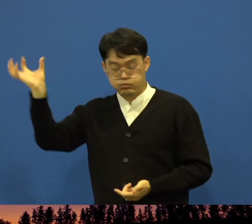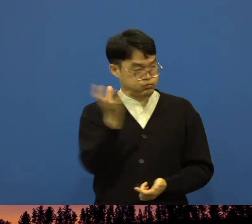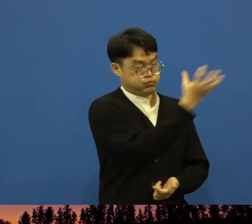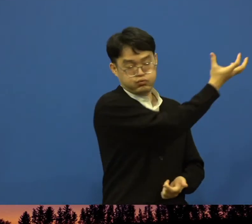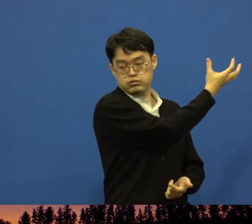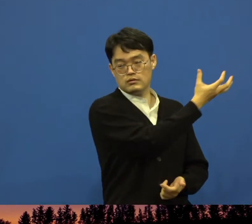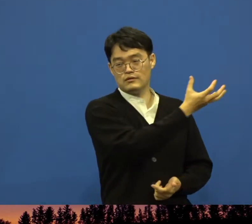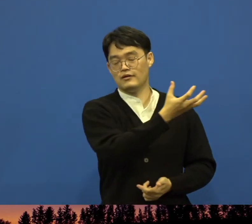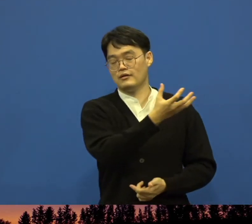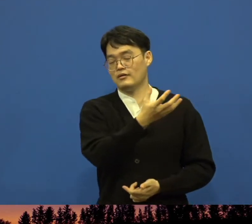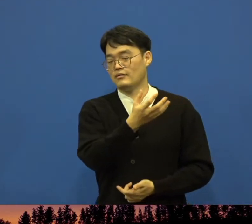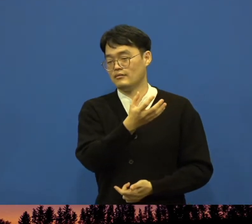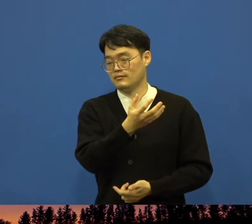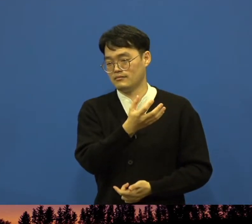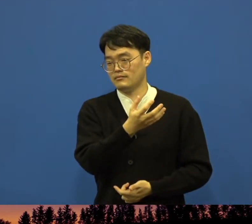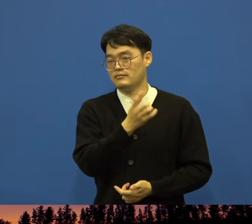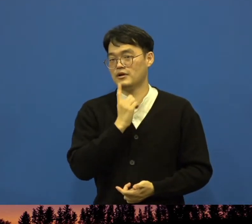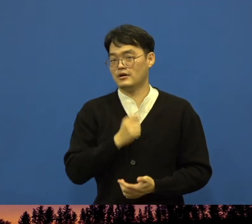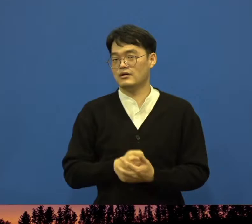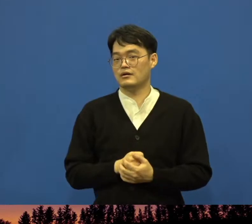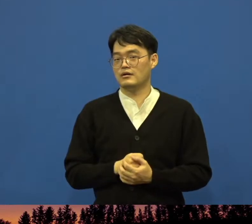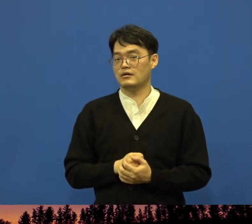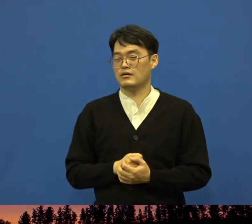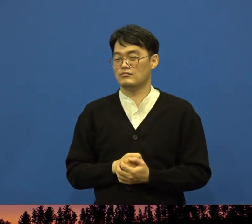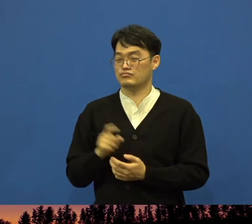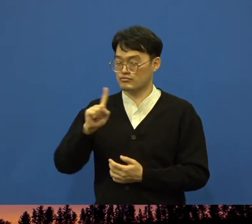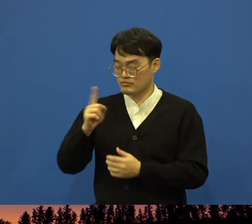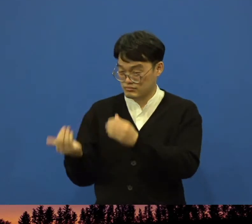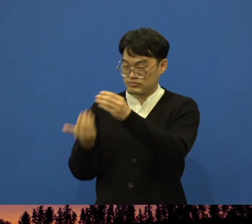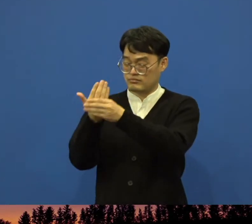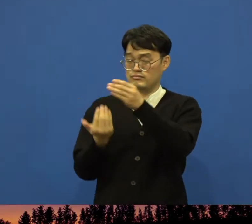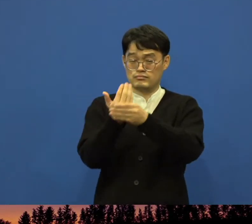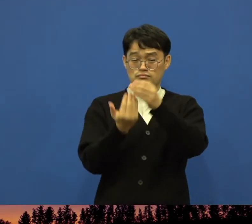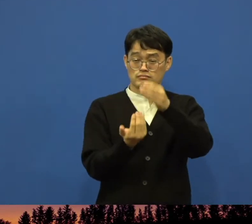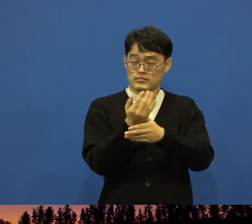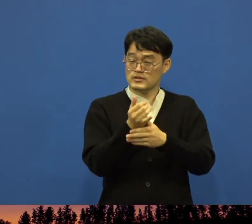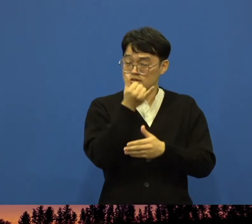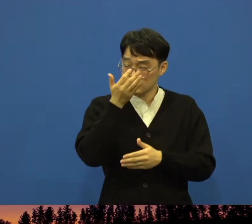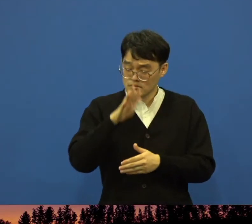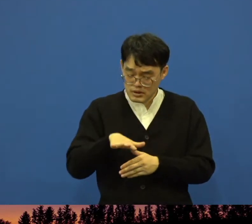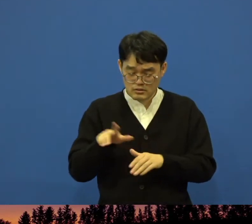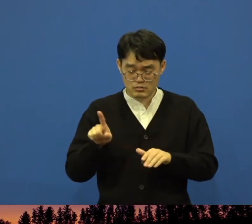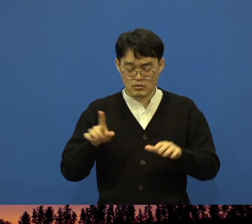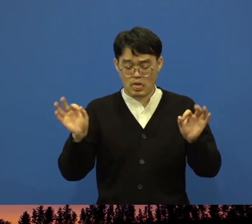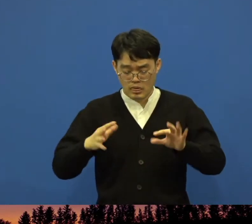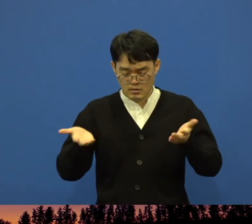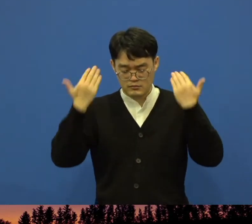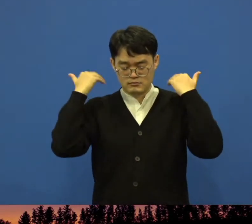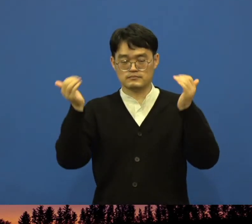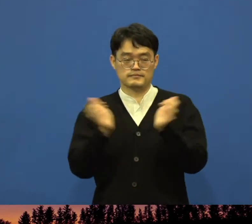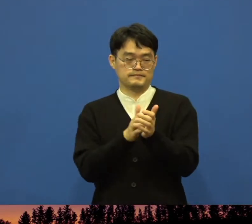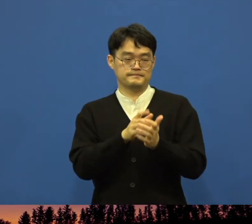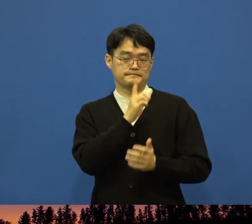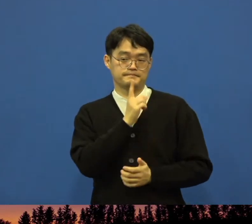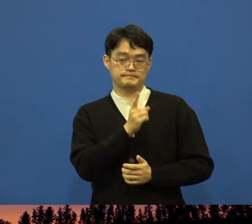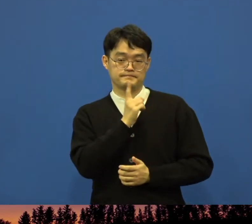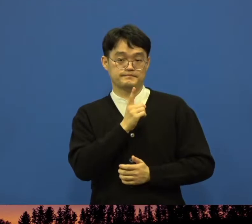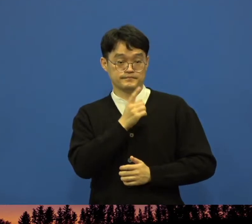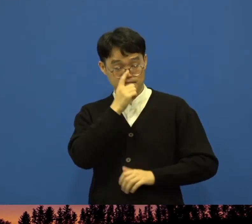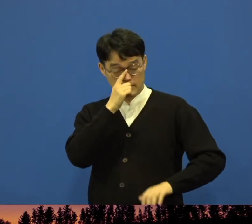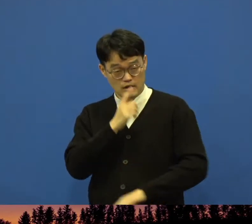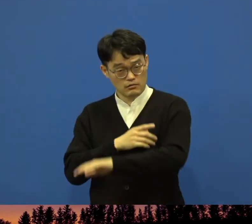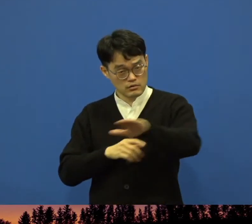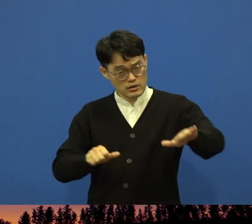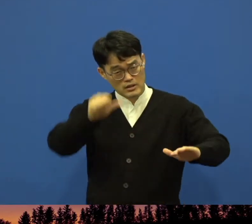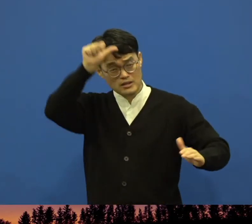버리더라고요. 별별 일들이 다 일어나지만 금방 지나가는 거예요, 여러분. 우리가 보십시오. 인생의